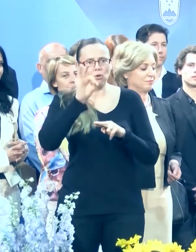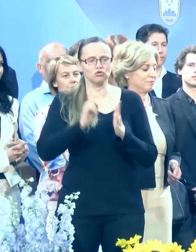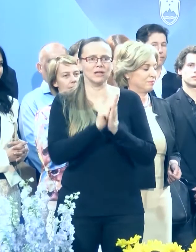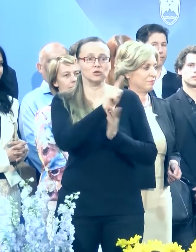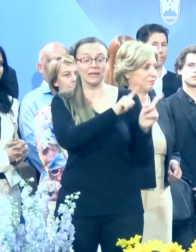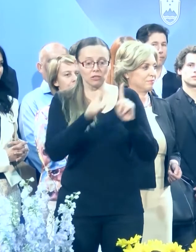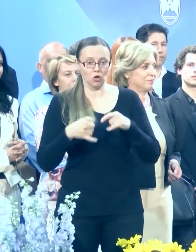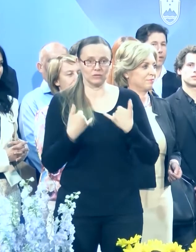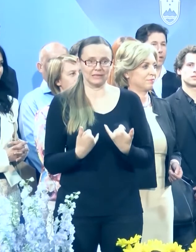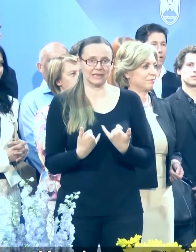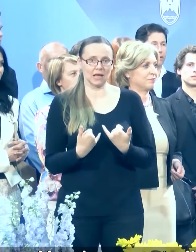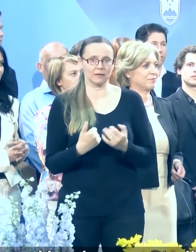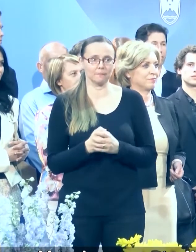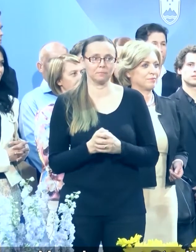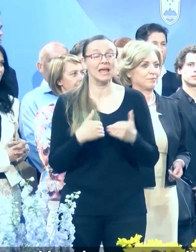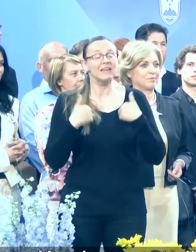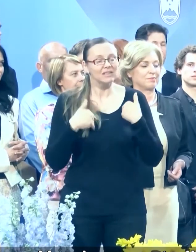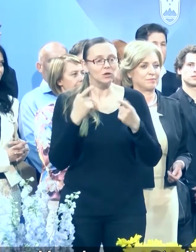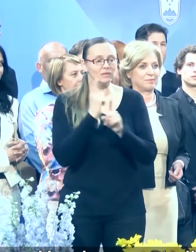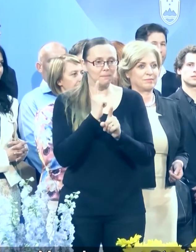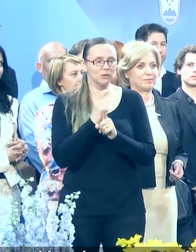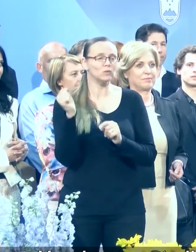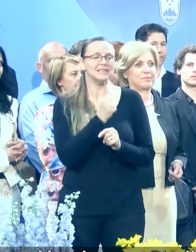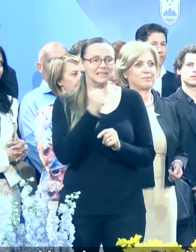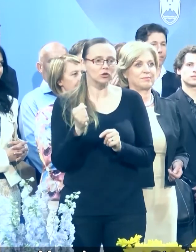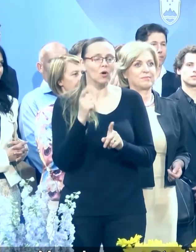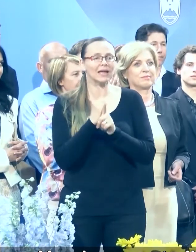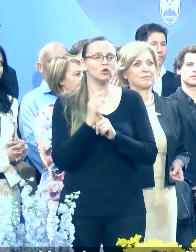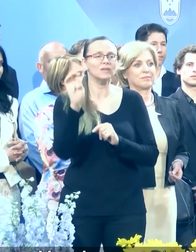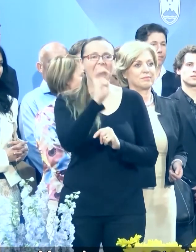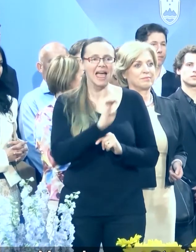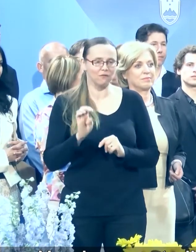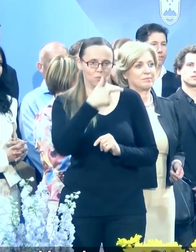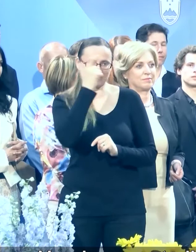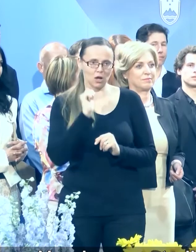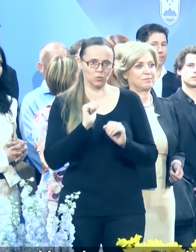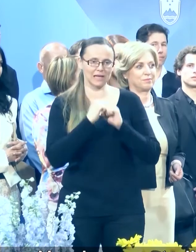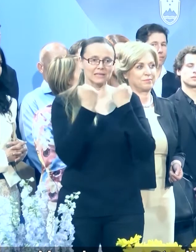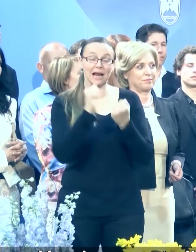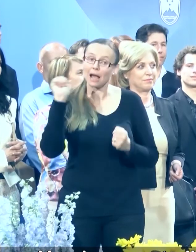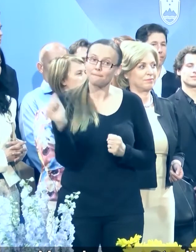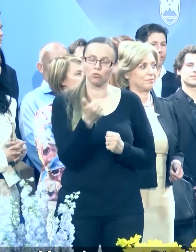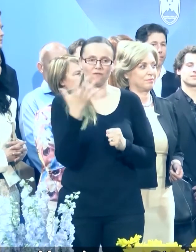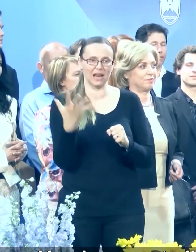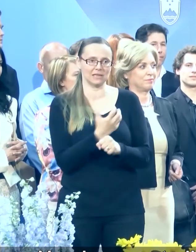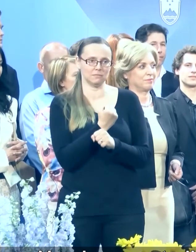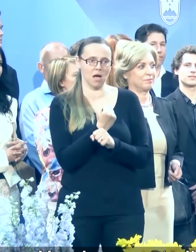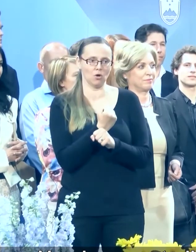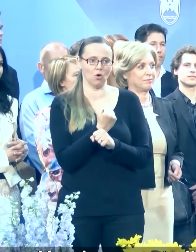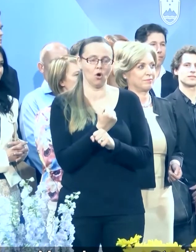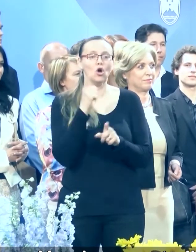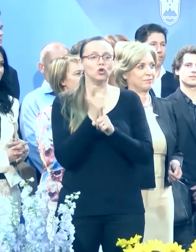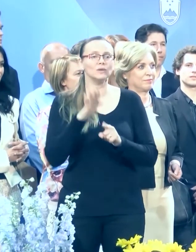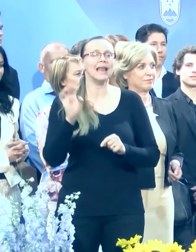doslej. Vesel pa sem tudi zaradi tega, ker je tudi Evropska ljudska stranka ponovila zmago tudi